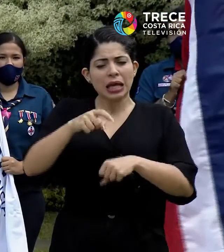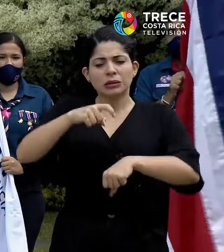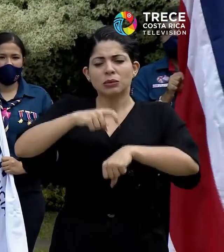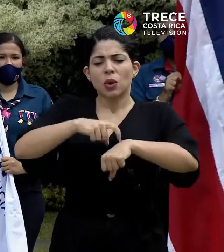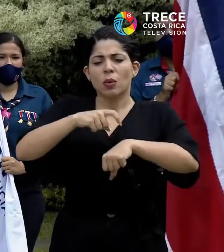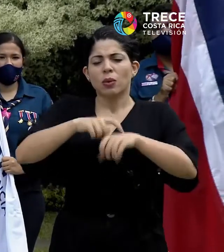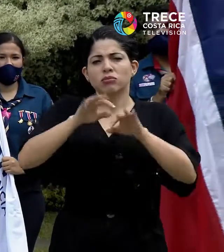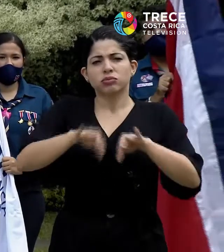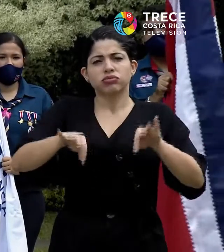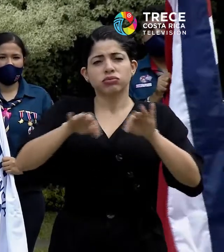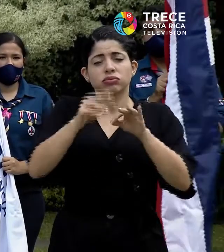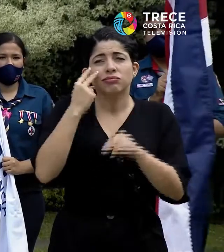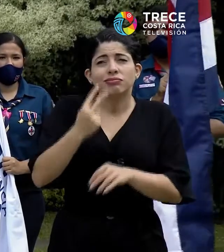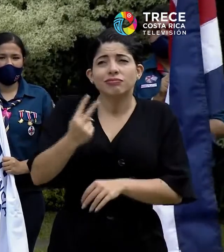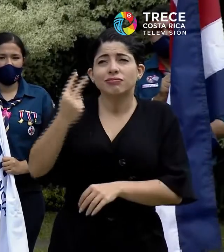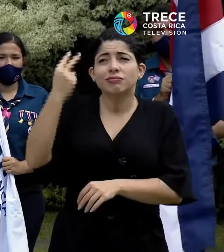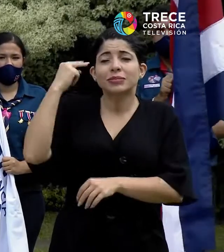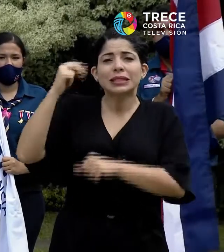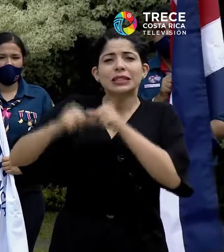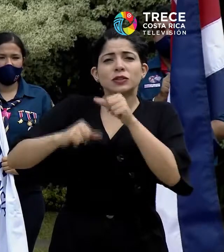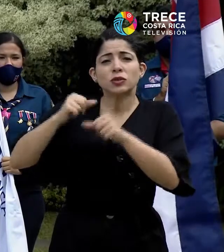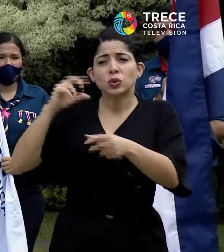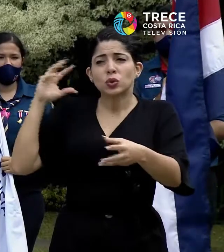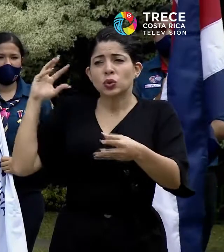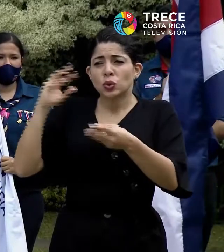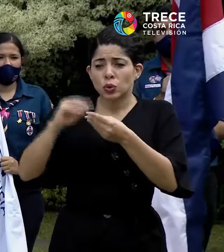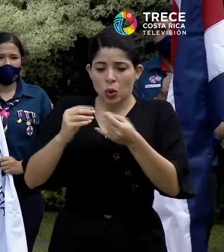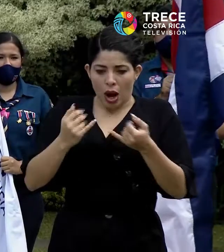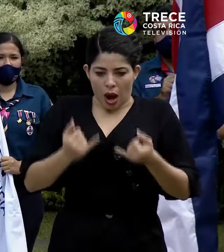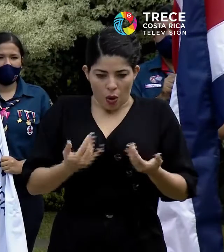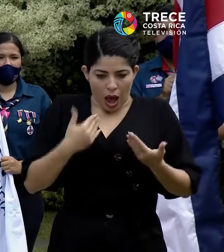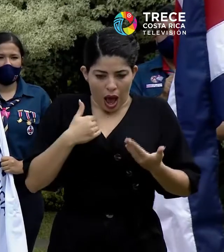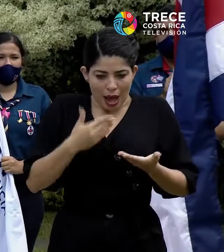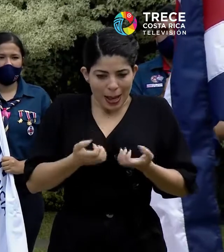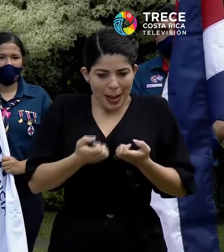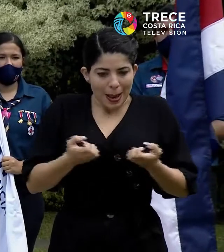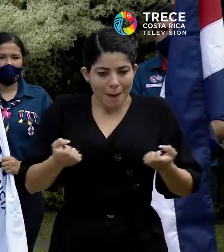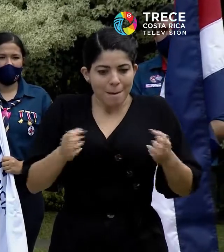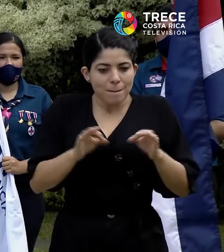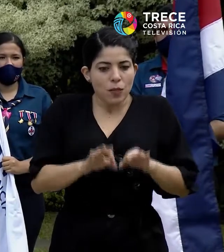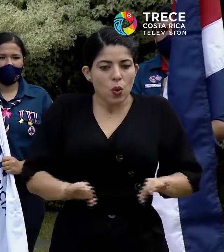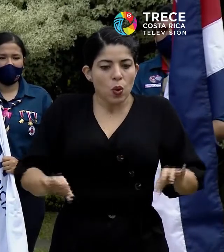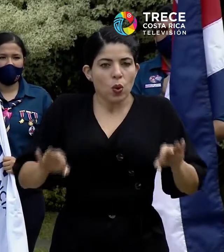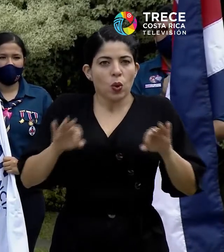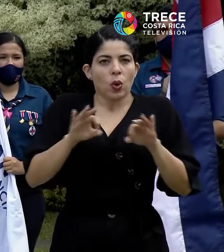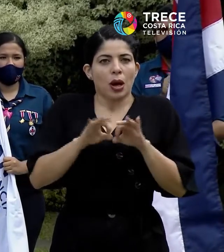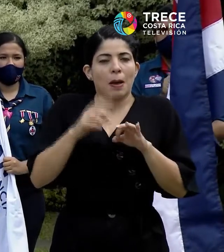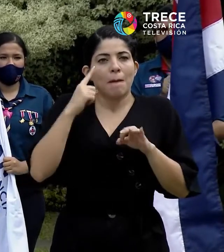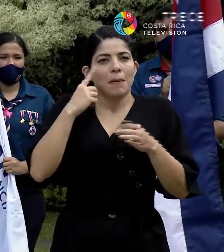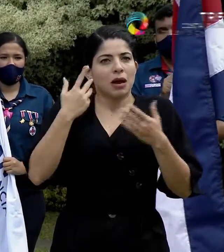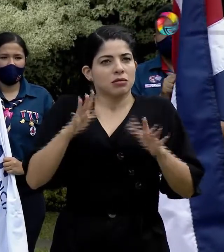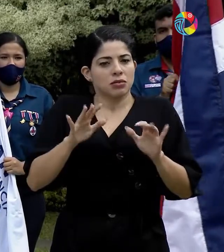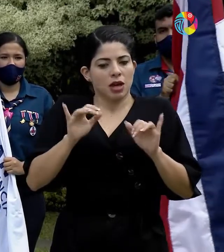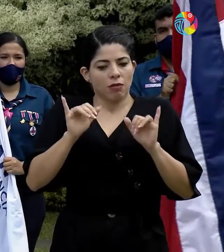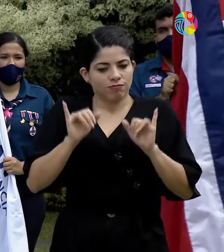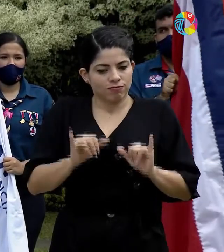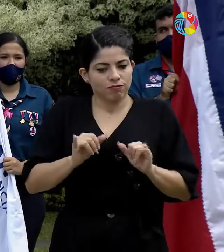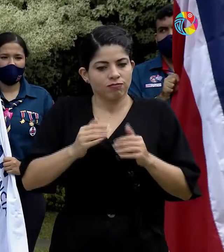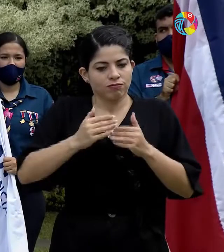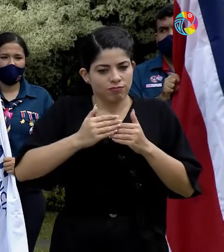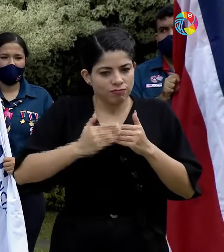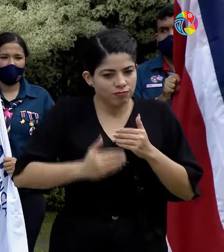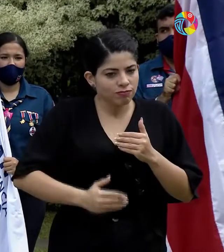una serie de esfuerzos y nos deja con instrumentos indispensables para poner en la mira de forma definitiva y acelerar